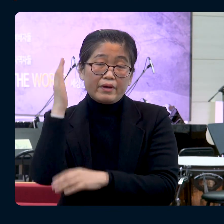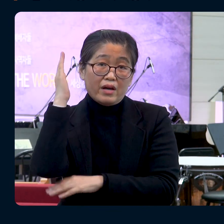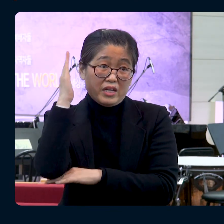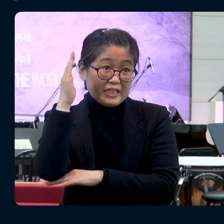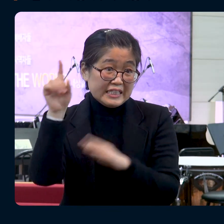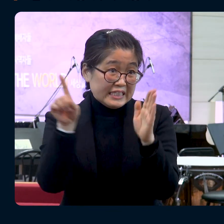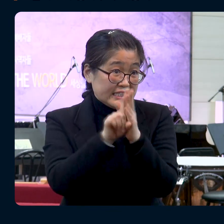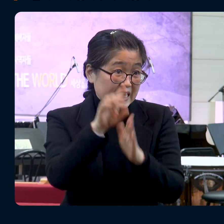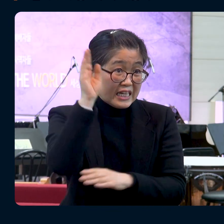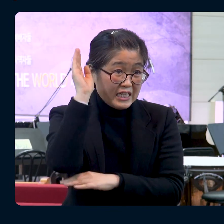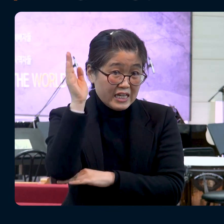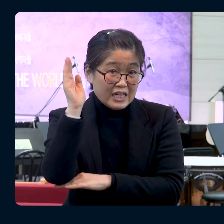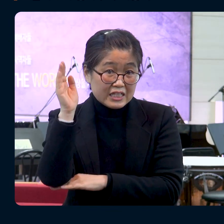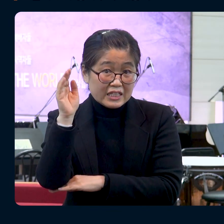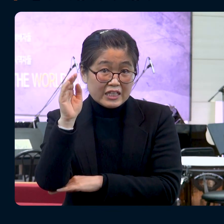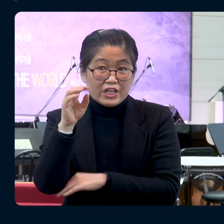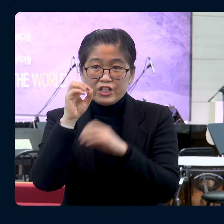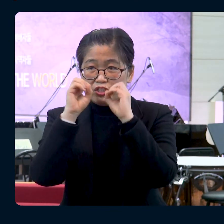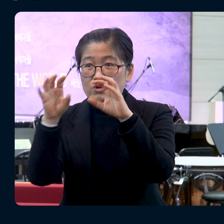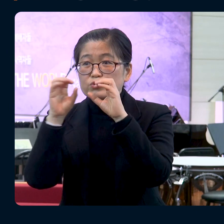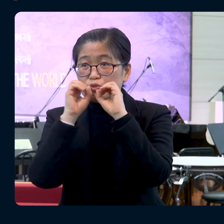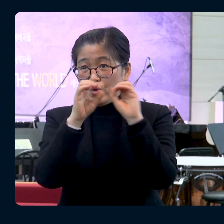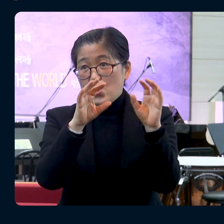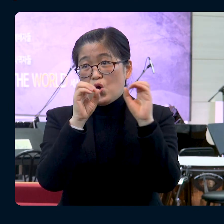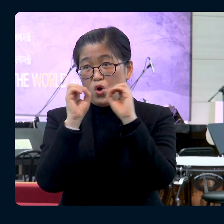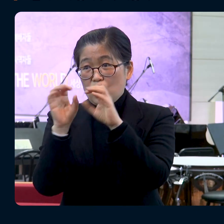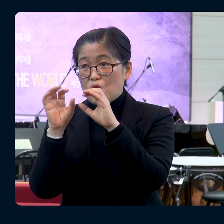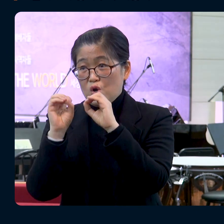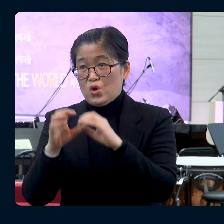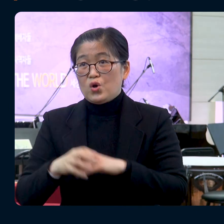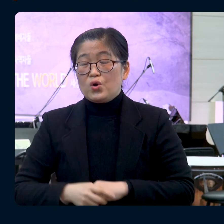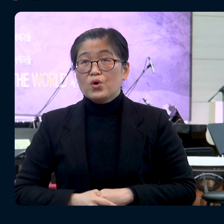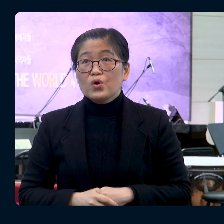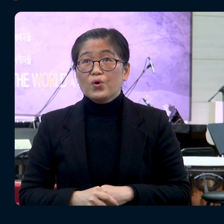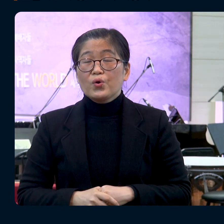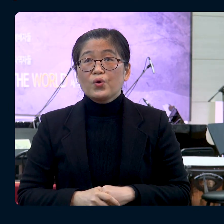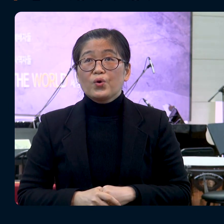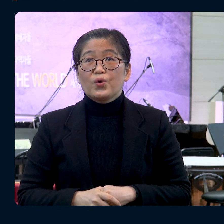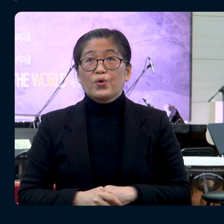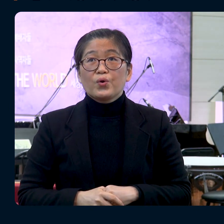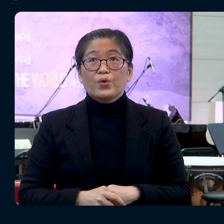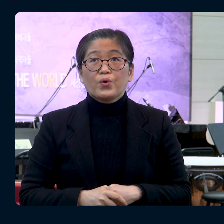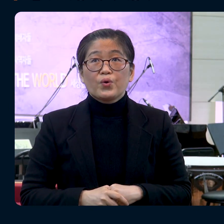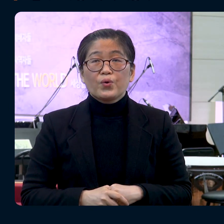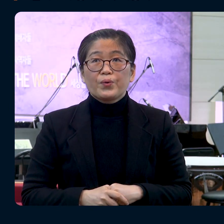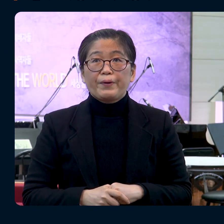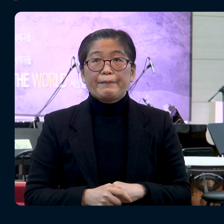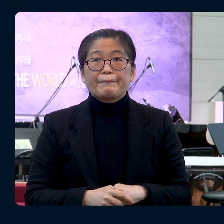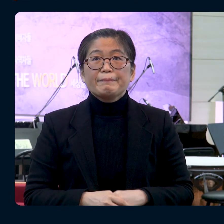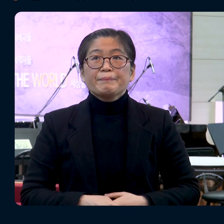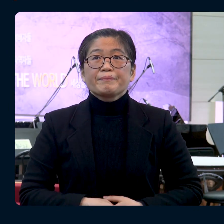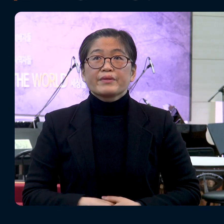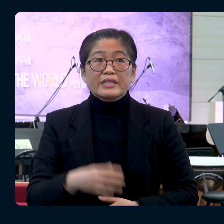그것이 바로 하나님의 이야기예요. 그것이 바로 신앙의 이야기예요. 이게 바로 선교입니다.